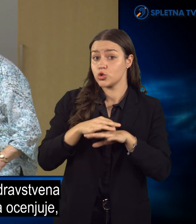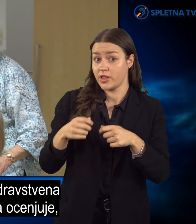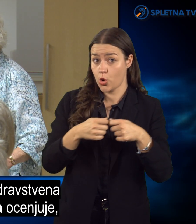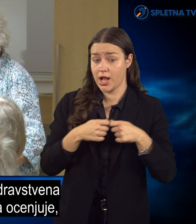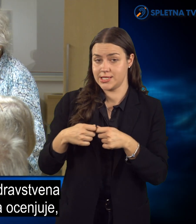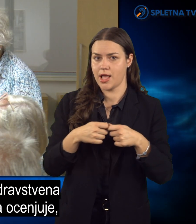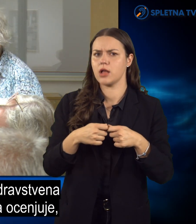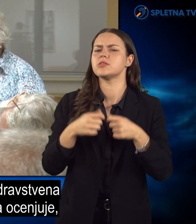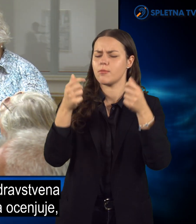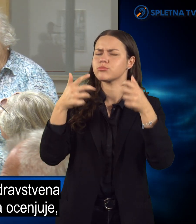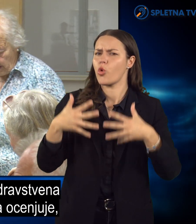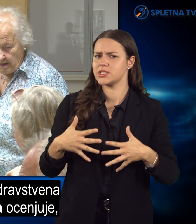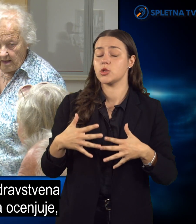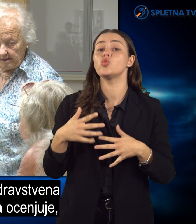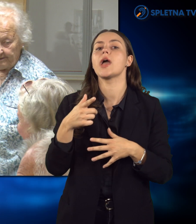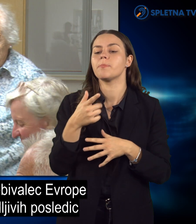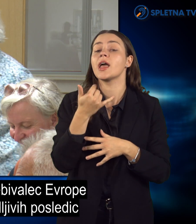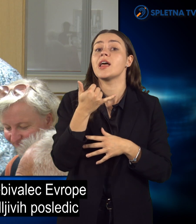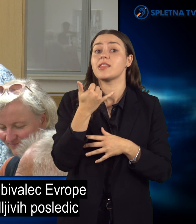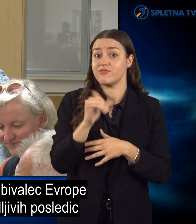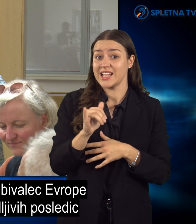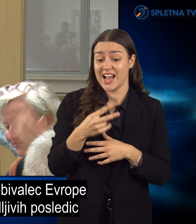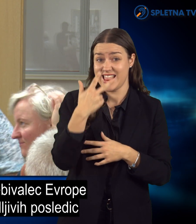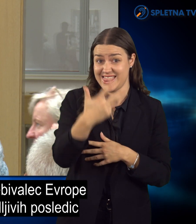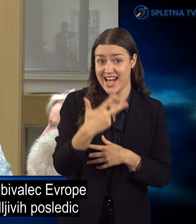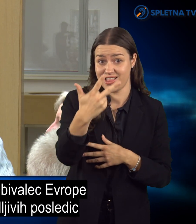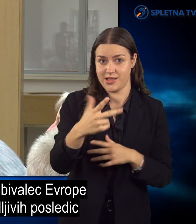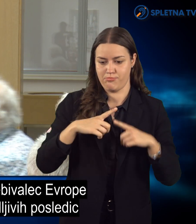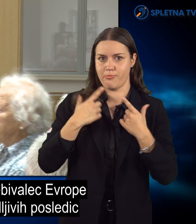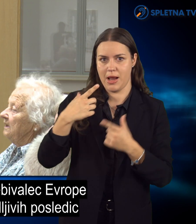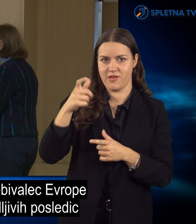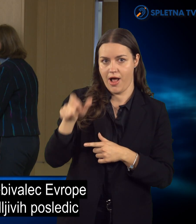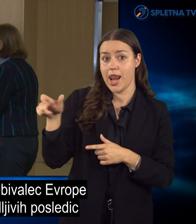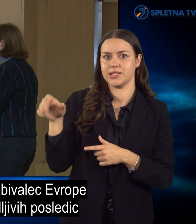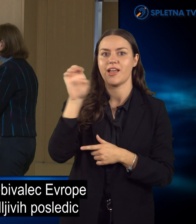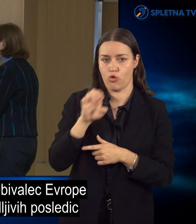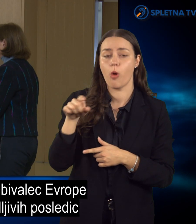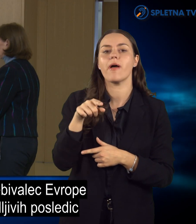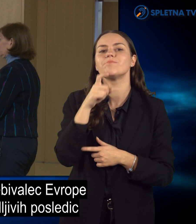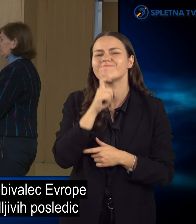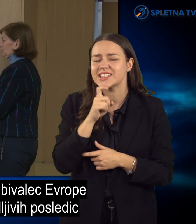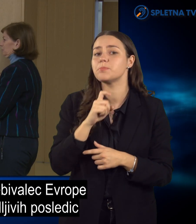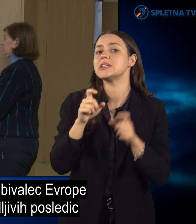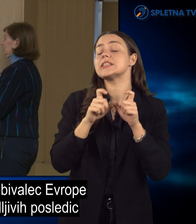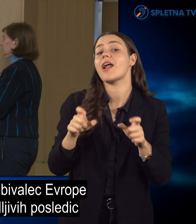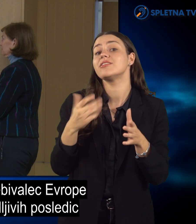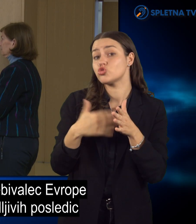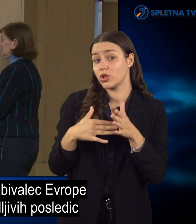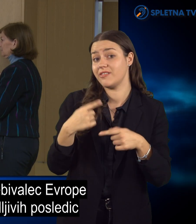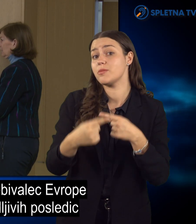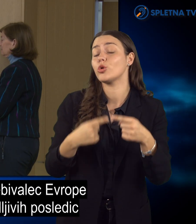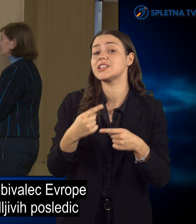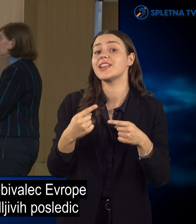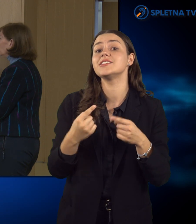Svetovna zdravstvena organizacija ocenjuje, da vsak tretji prebivalec Evrope trpi zaradi škodljivih posledic